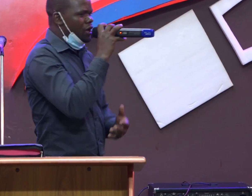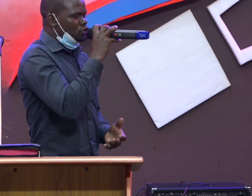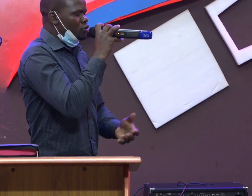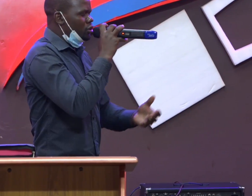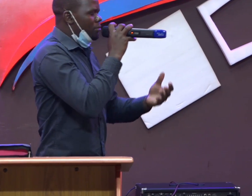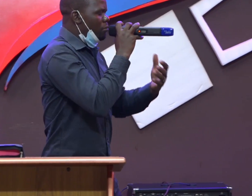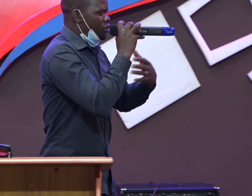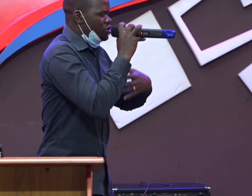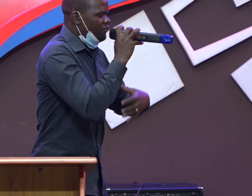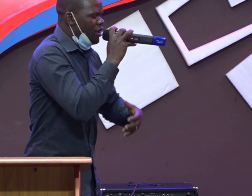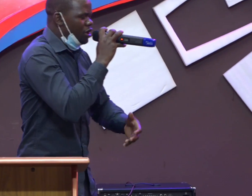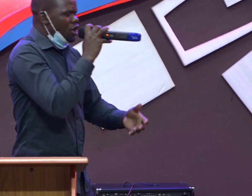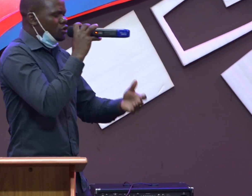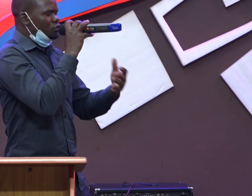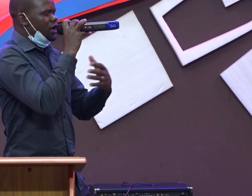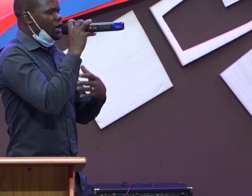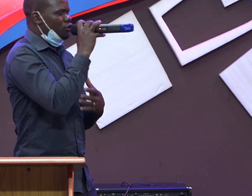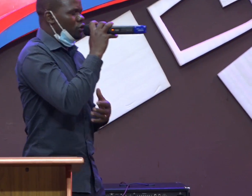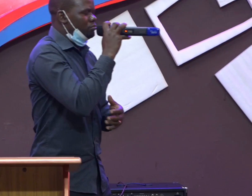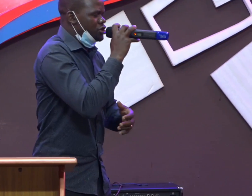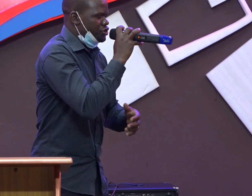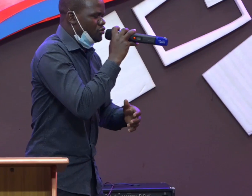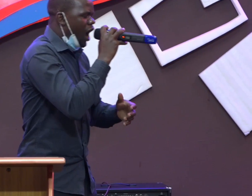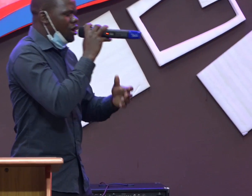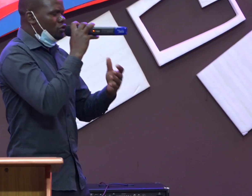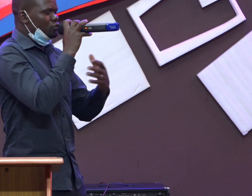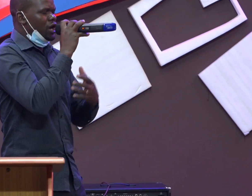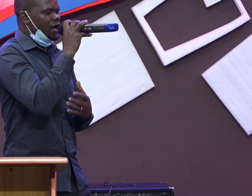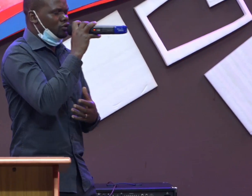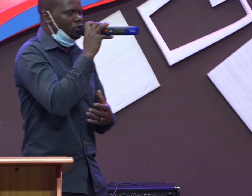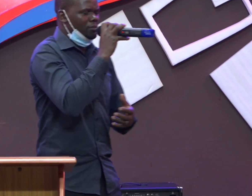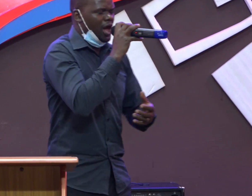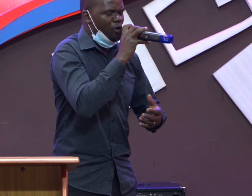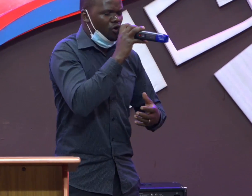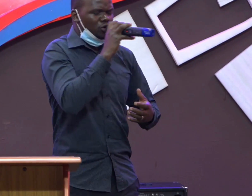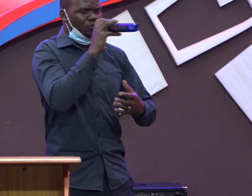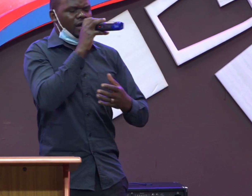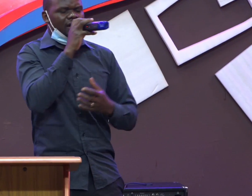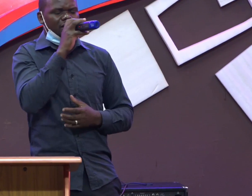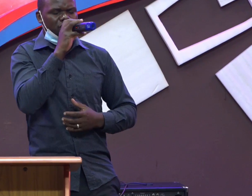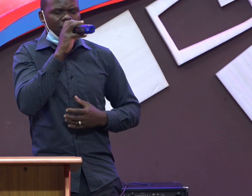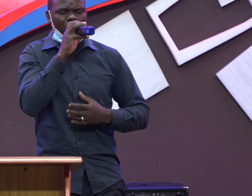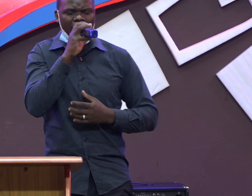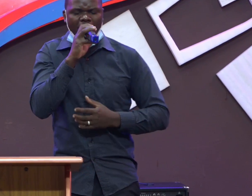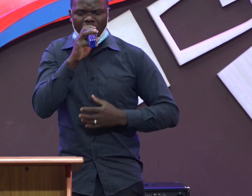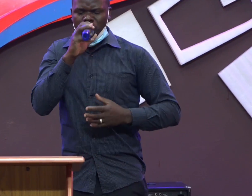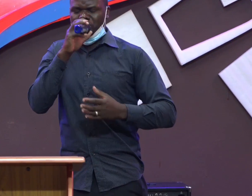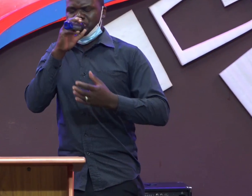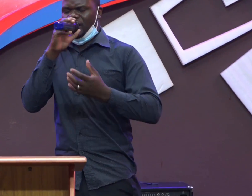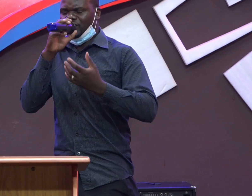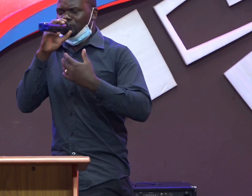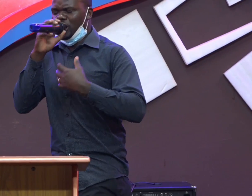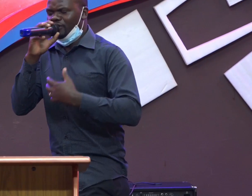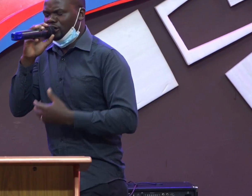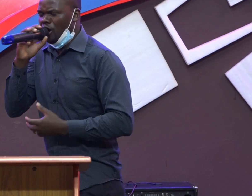Tujamasogonga tumanyi, yekwa sobolo tuyamba, tukule mumoyo jefe, tukule katondo mwesigwa, tukule katondo mlamu, tukweka ilide mukama. In